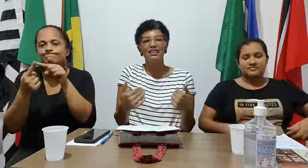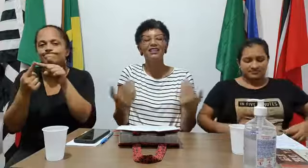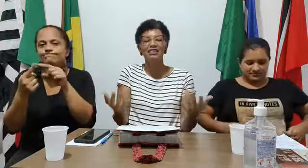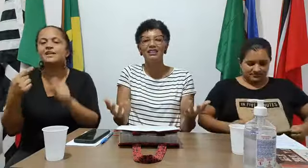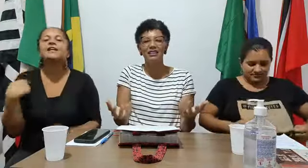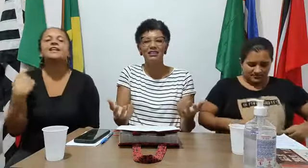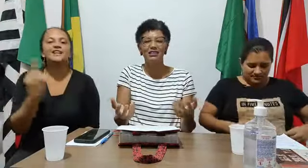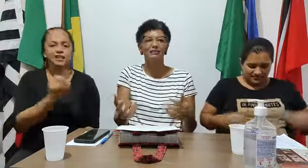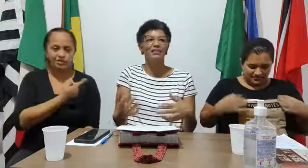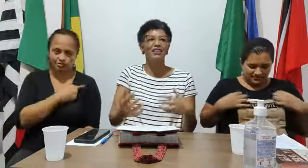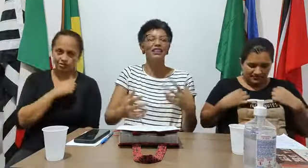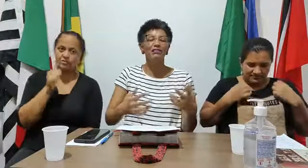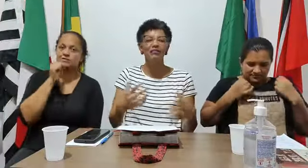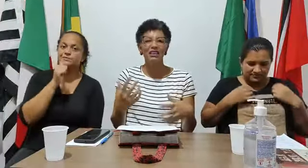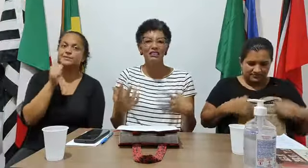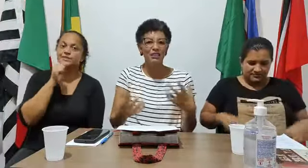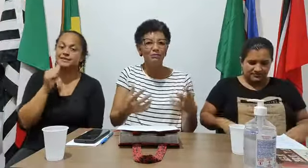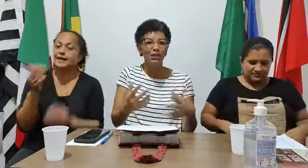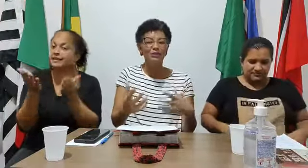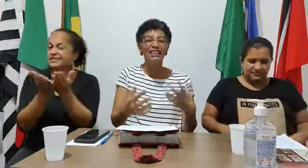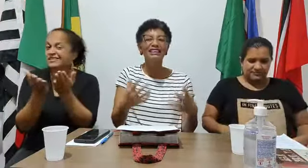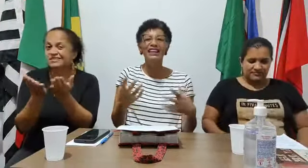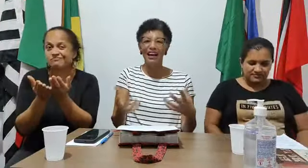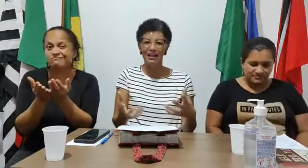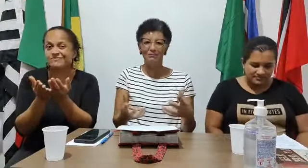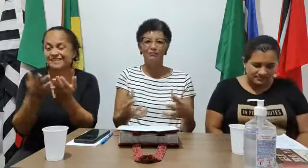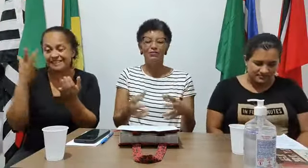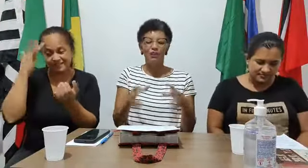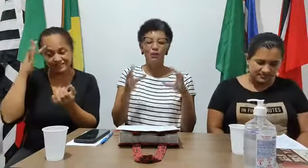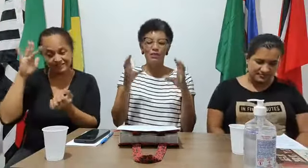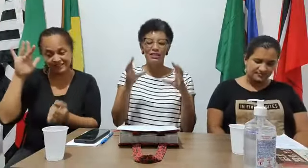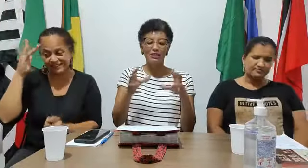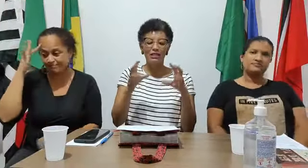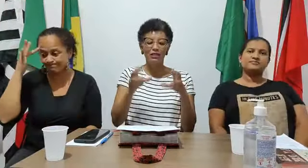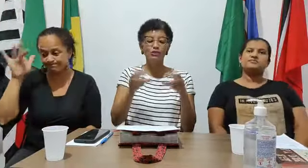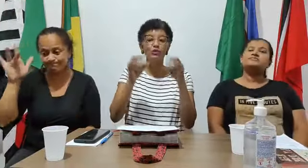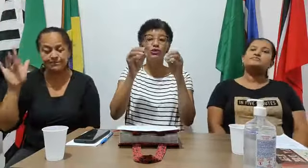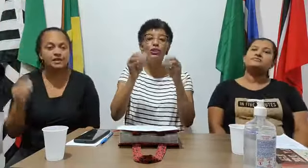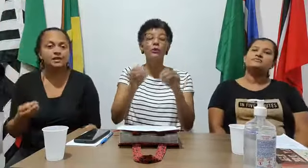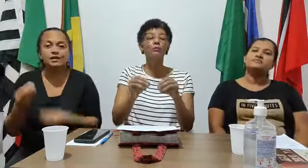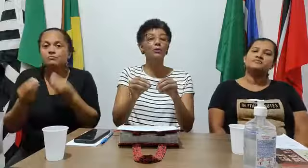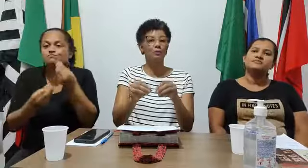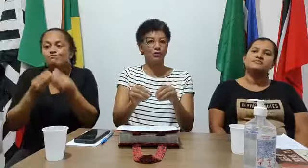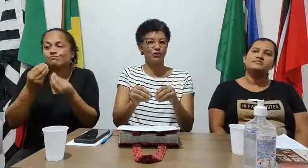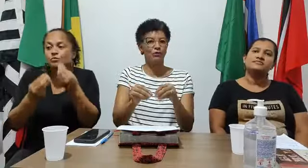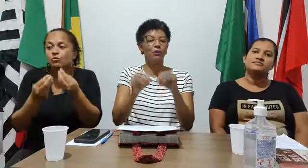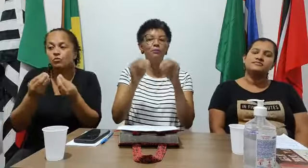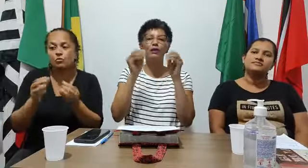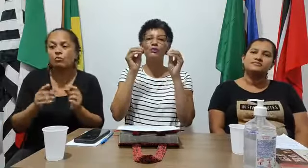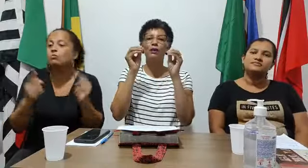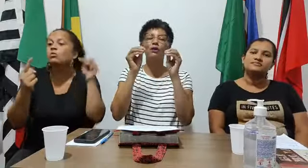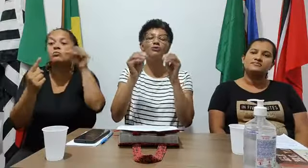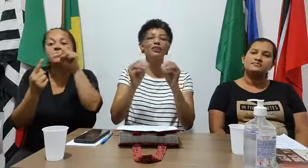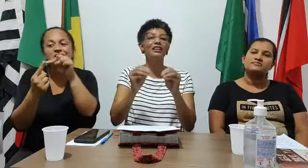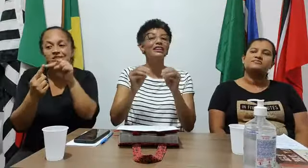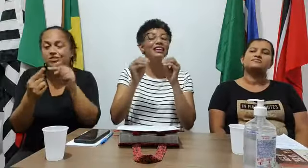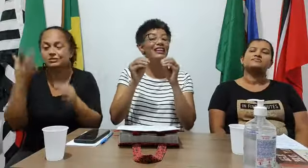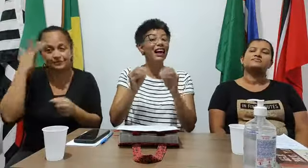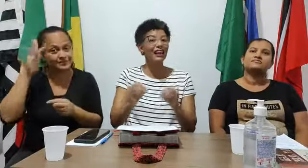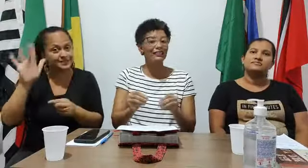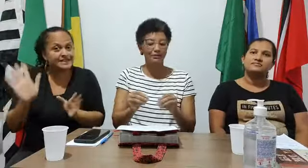vezes cristãs, não têm sabido lidar com essa questão do seu propósito, o propósito para o qual